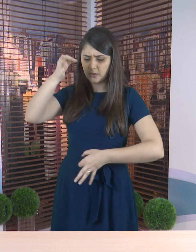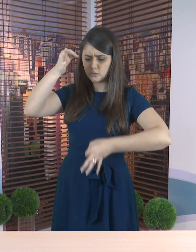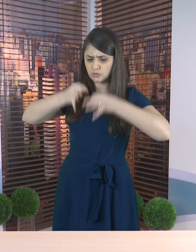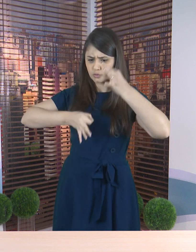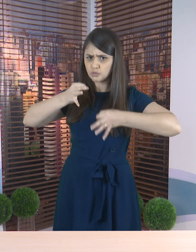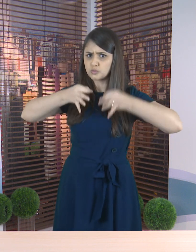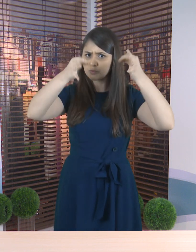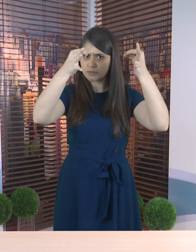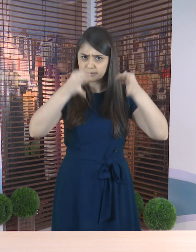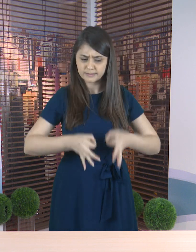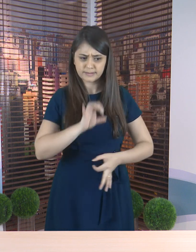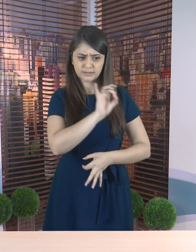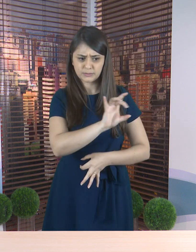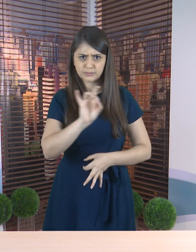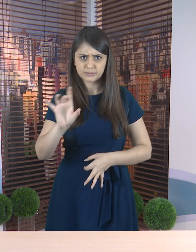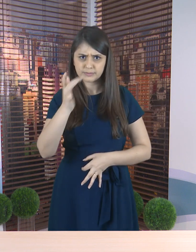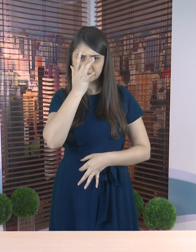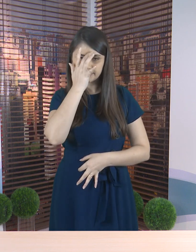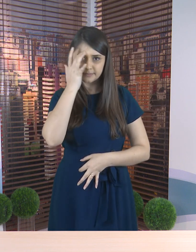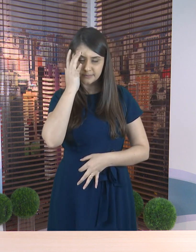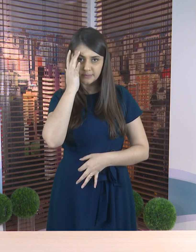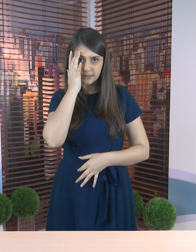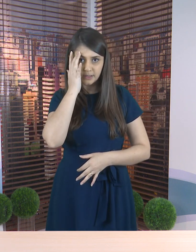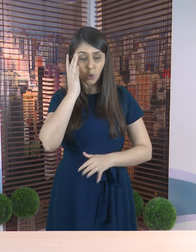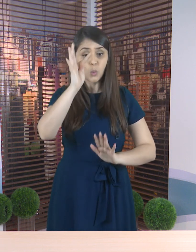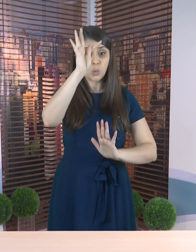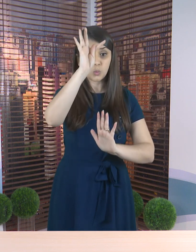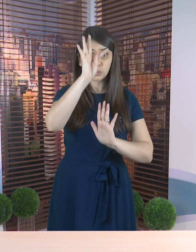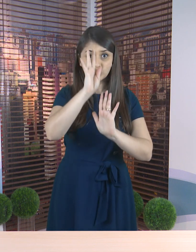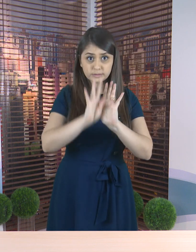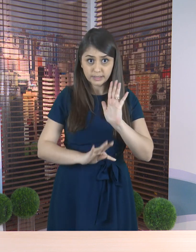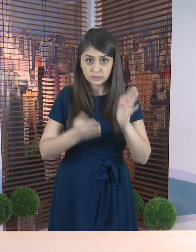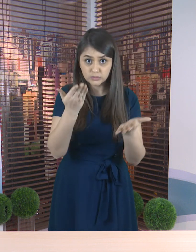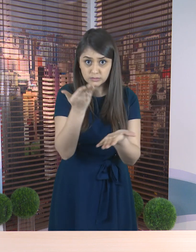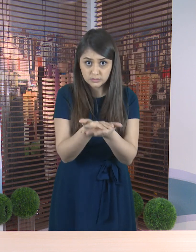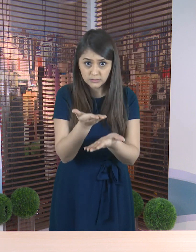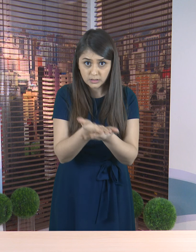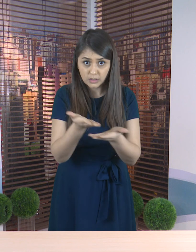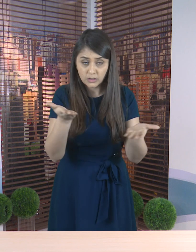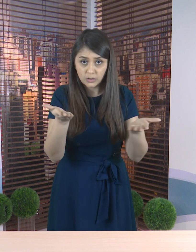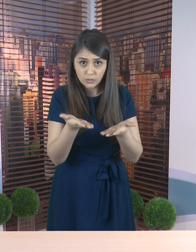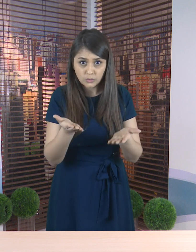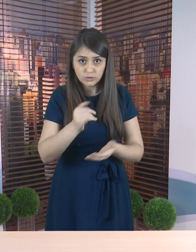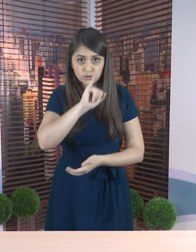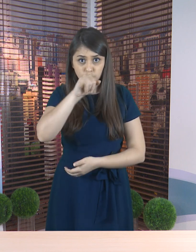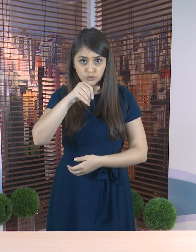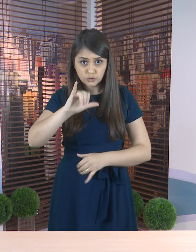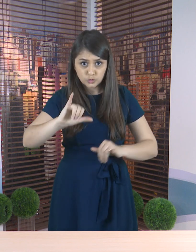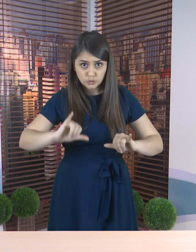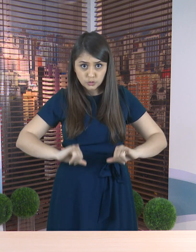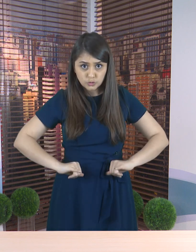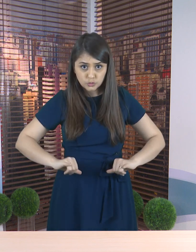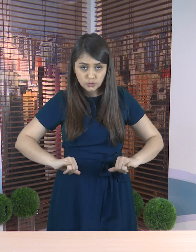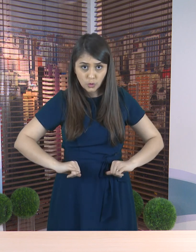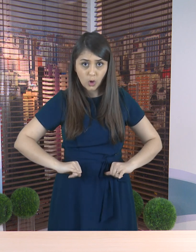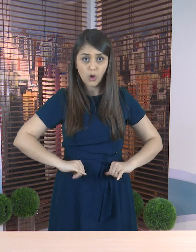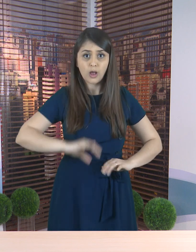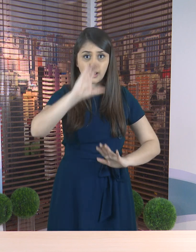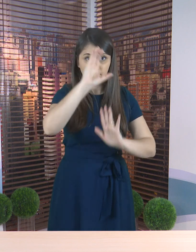1 a 10, e Jó, capítulo 20, também versos 1 a 10. Leia esses textos com atenção